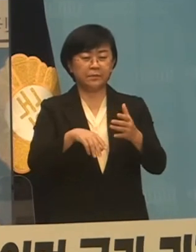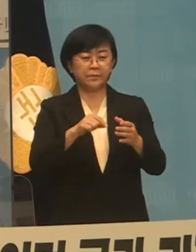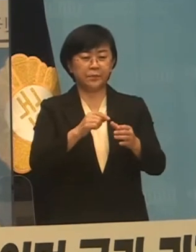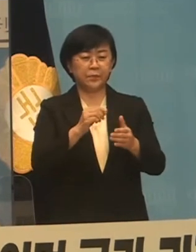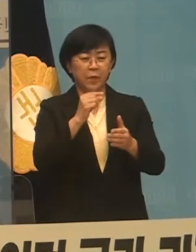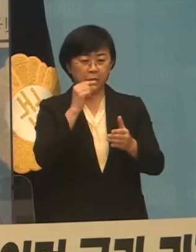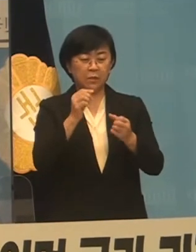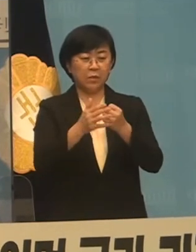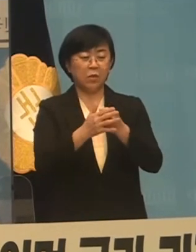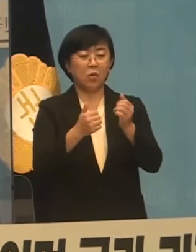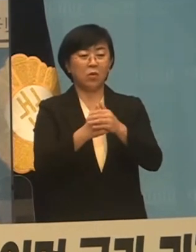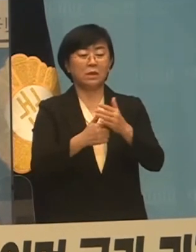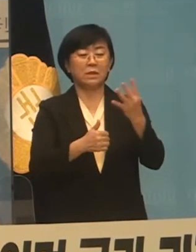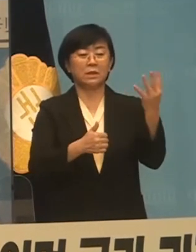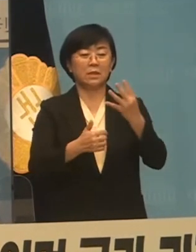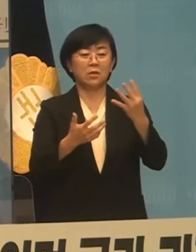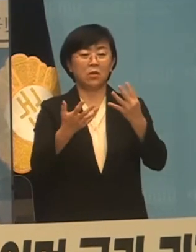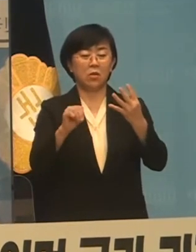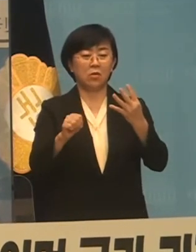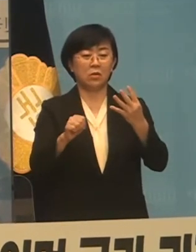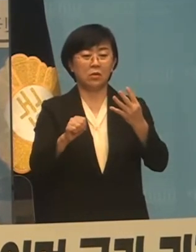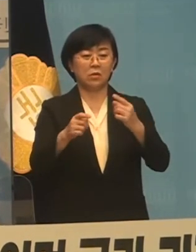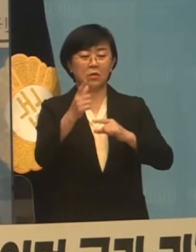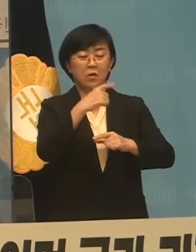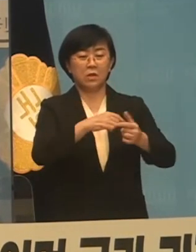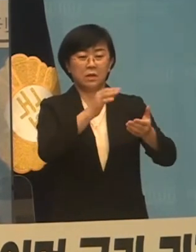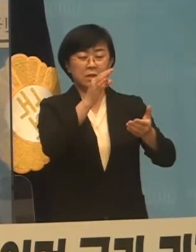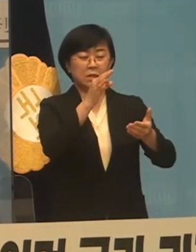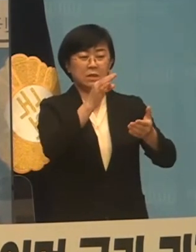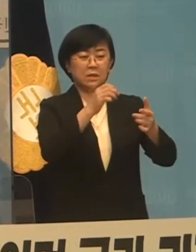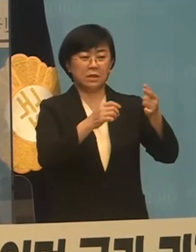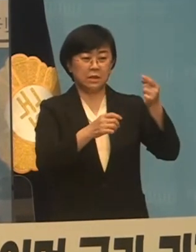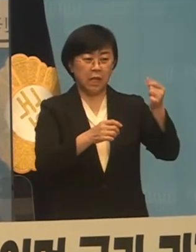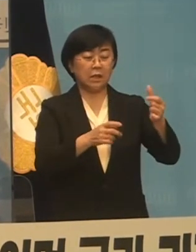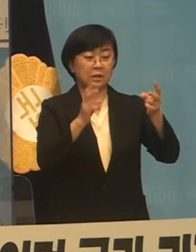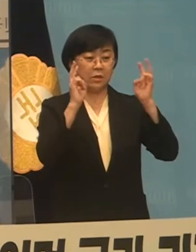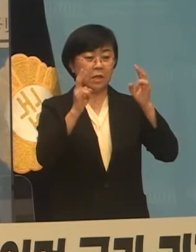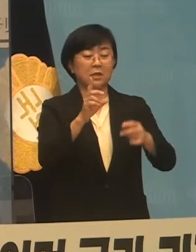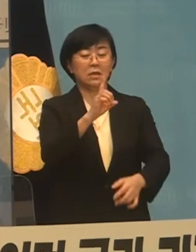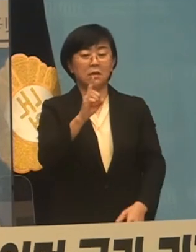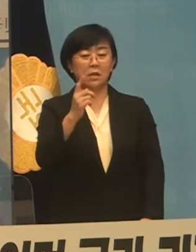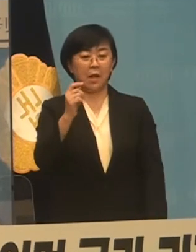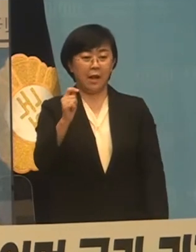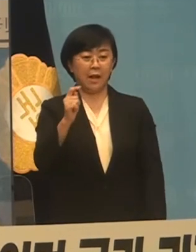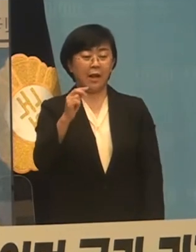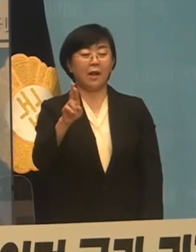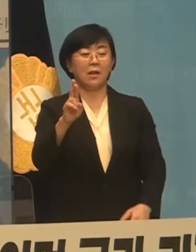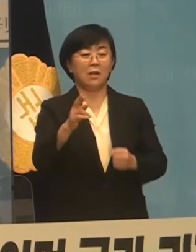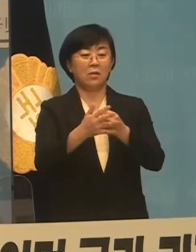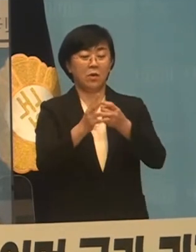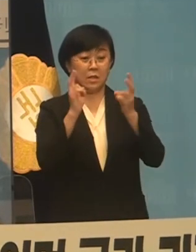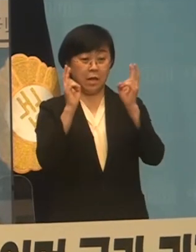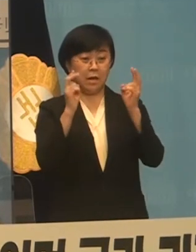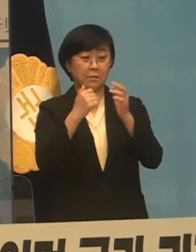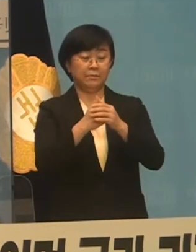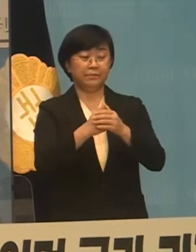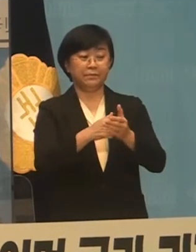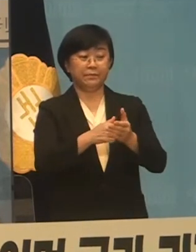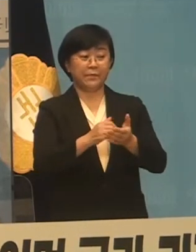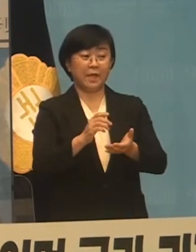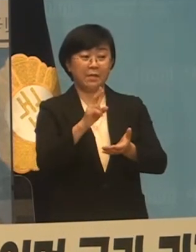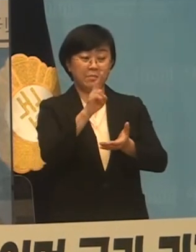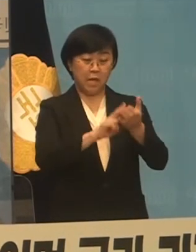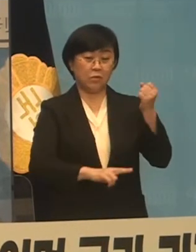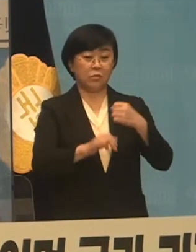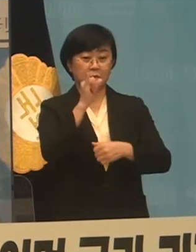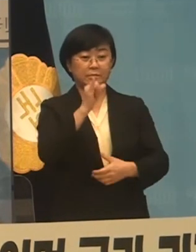2조 4천억에 규모도 훨씬 작은 BTR 오토모티브라는 뜻도 보지도 못한 그런 사업장에다